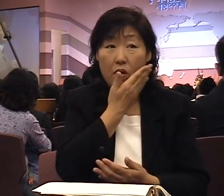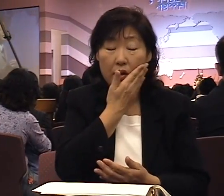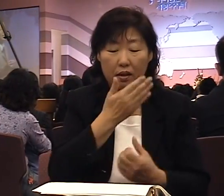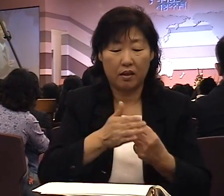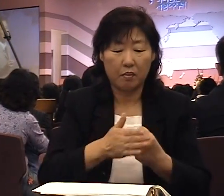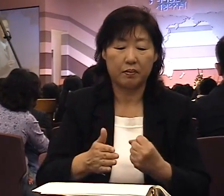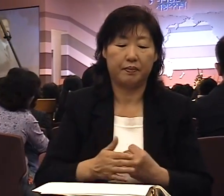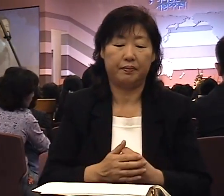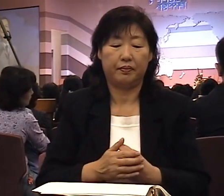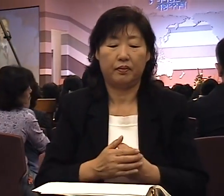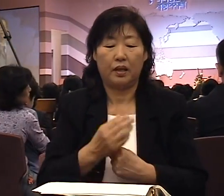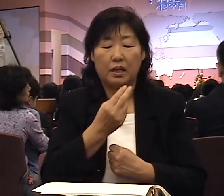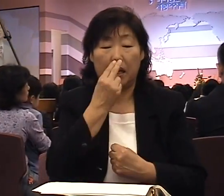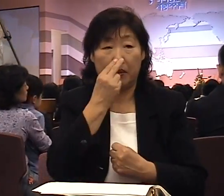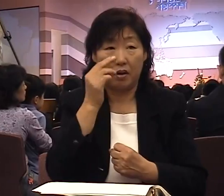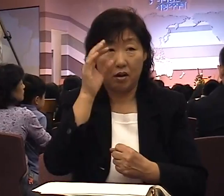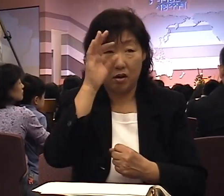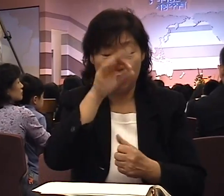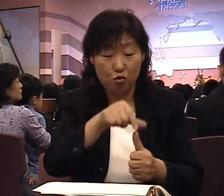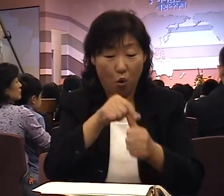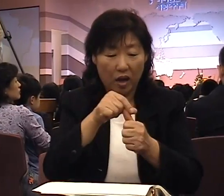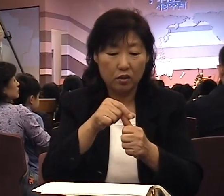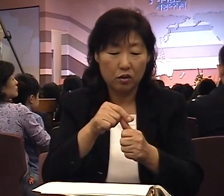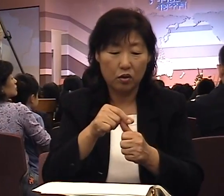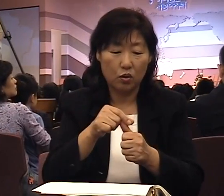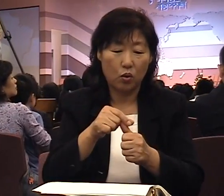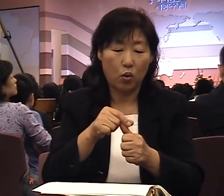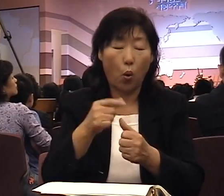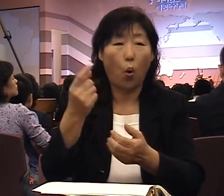때문에 생명을 구하시려고 오신 하나님,